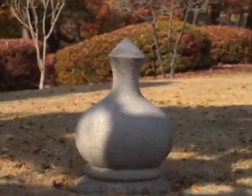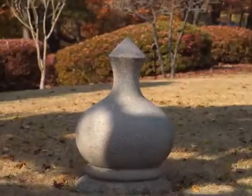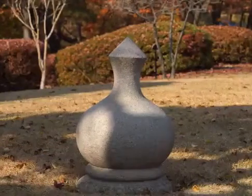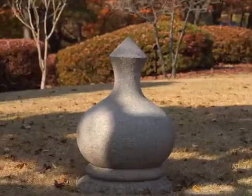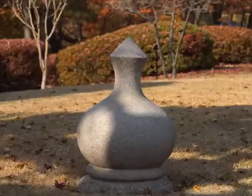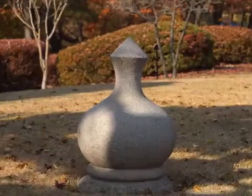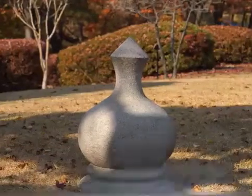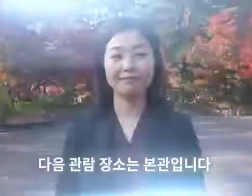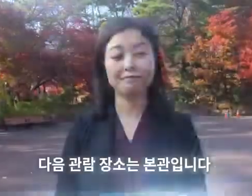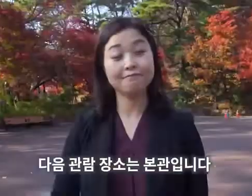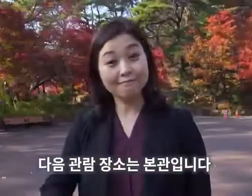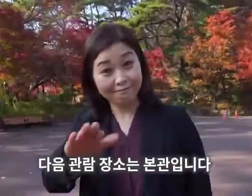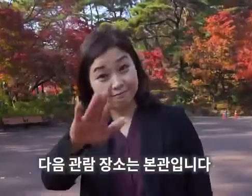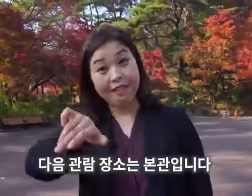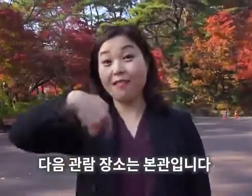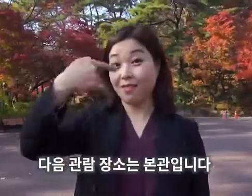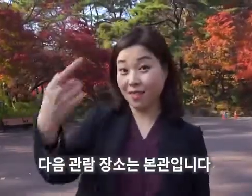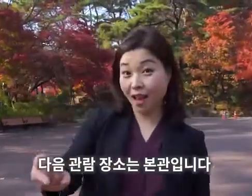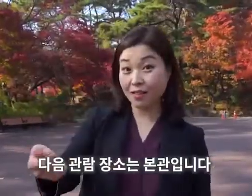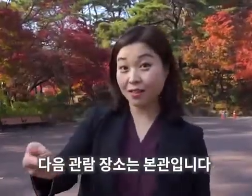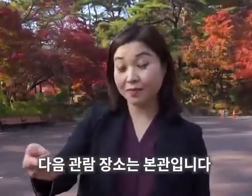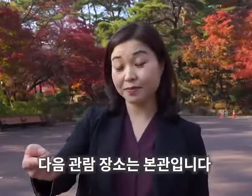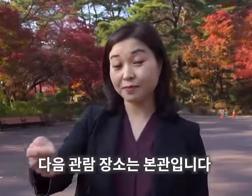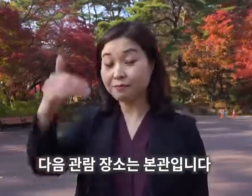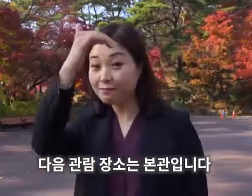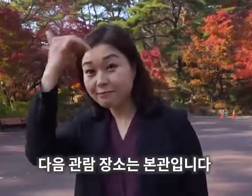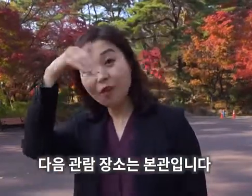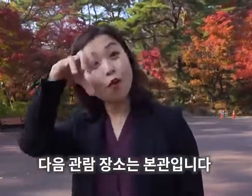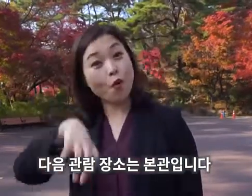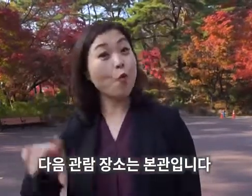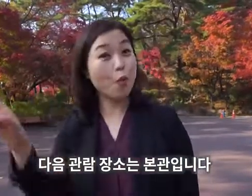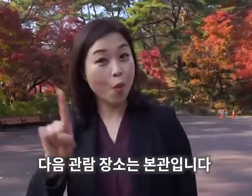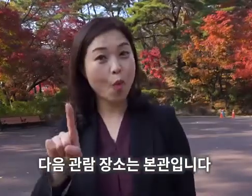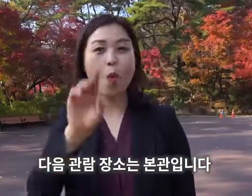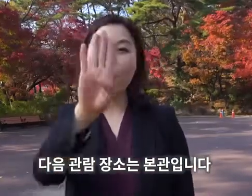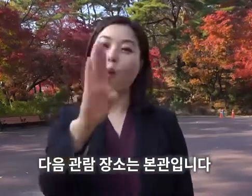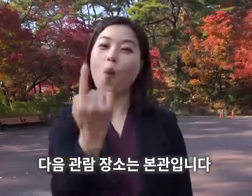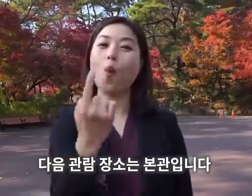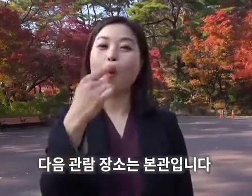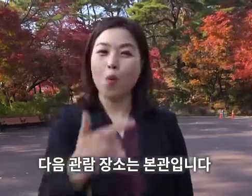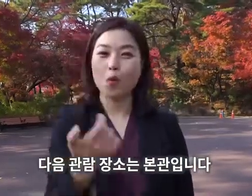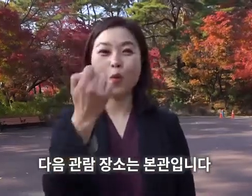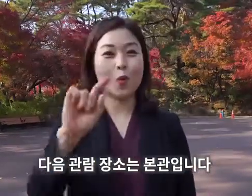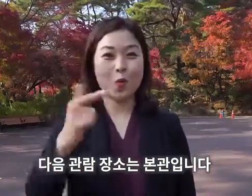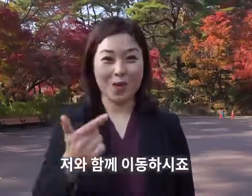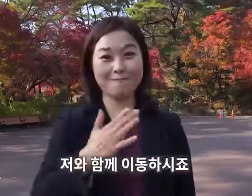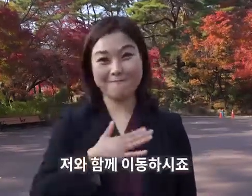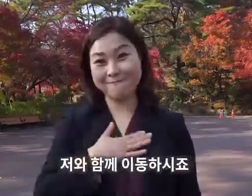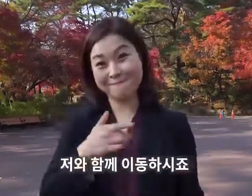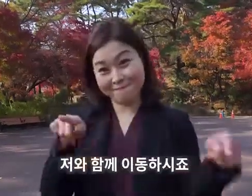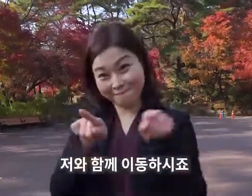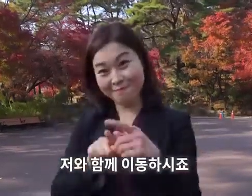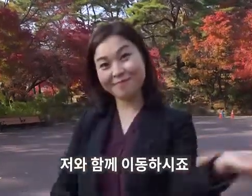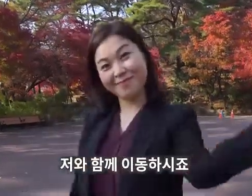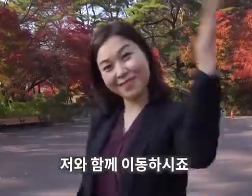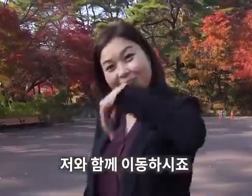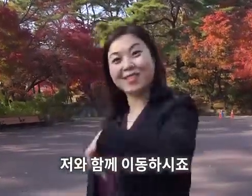가리킨다. 다음 관람 장소는 본관입니다. 저와 함께 이동하시죠.